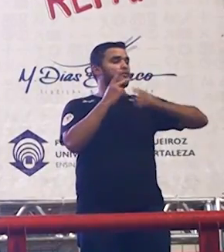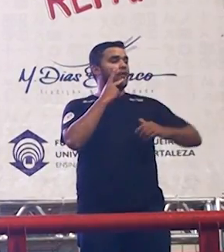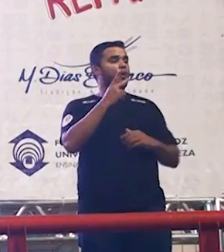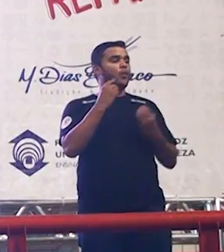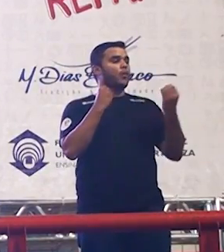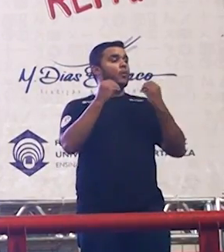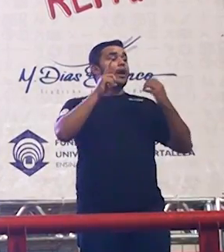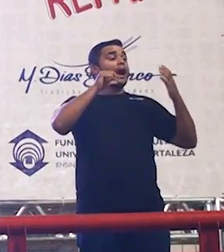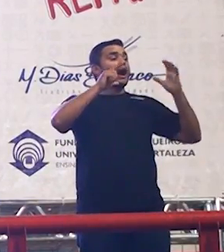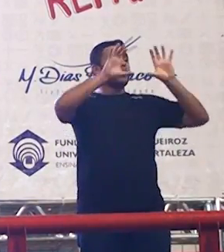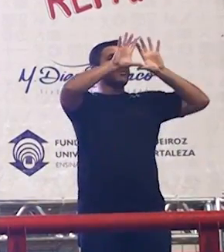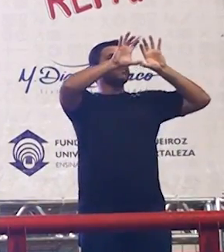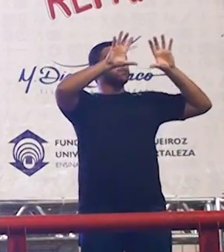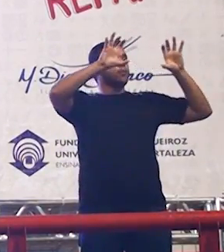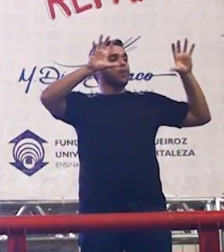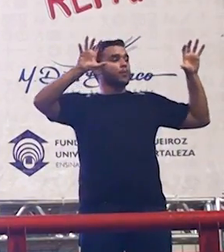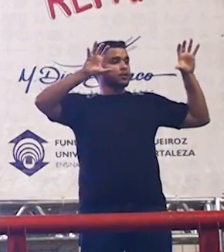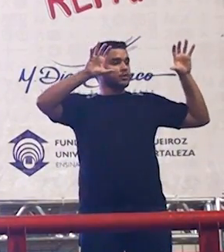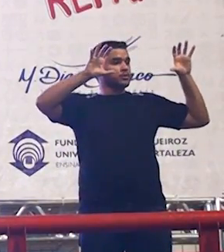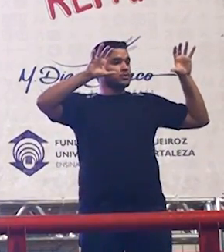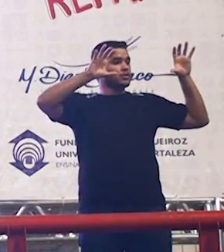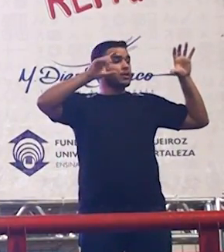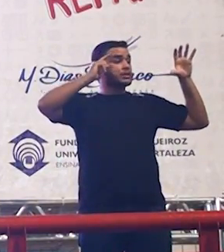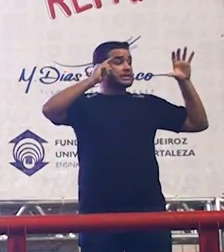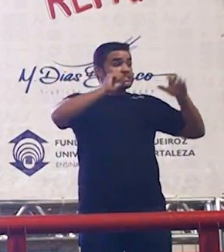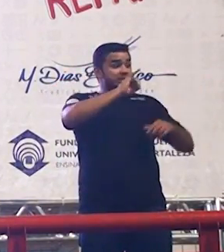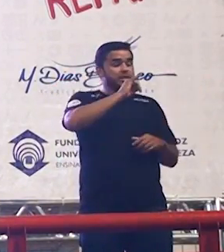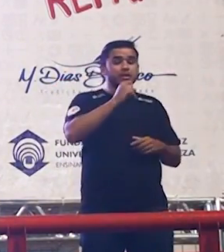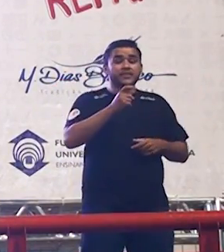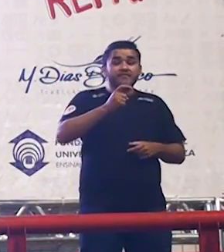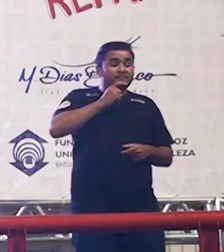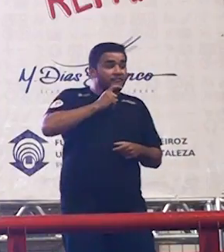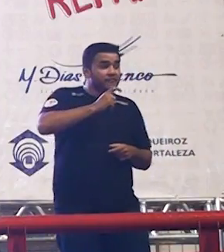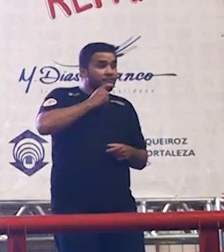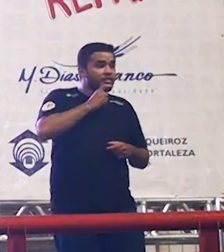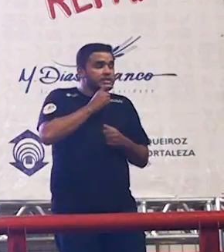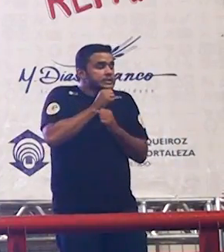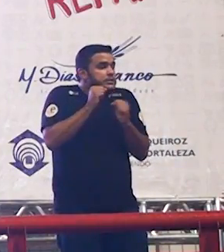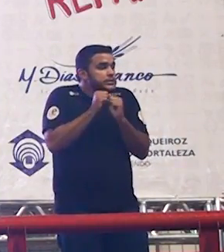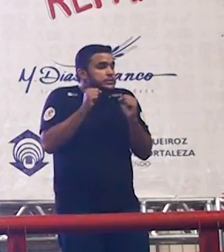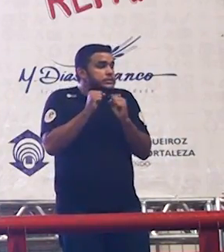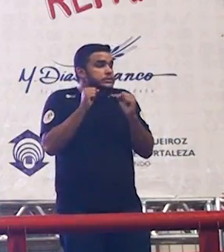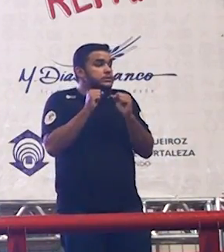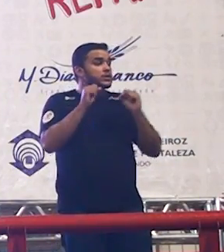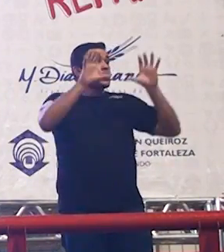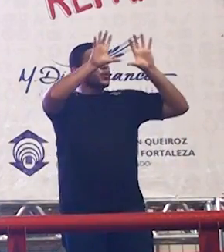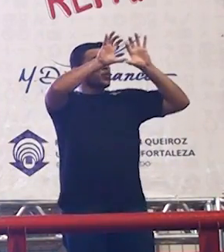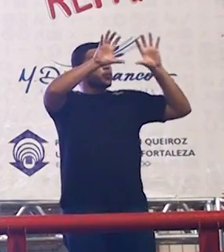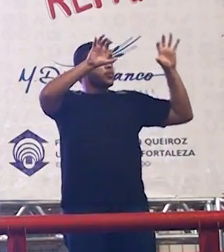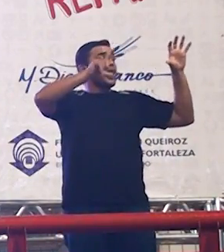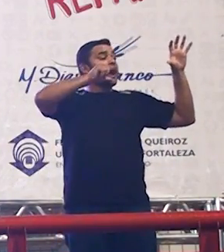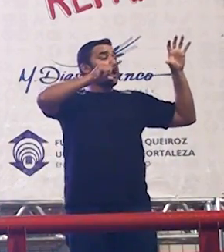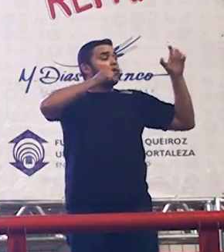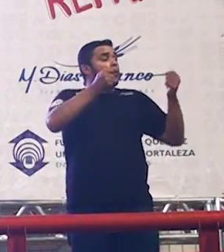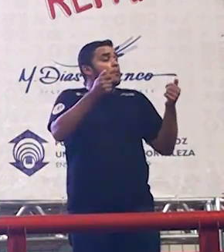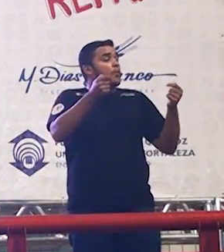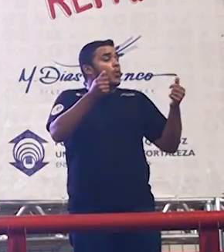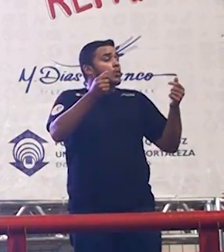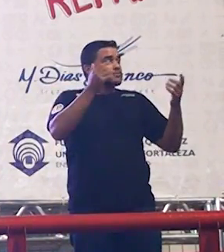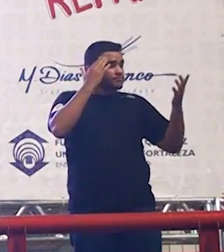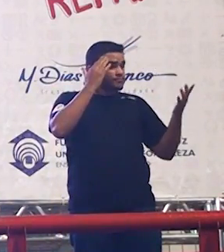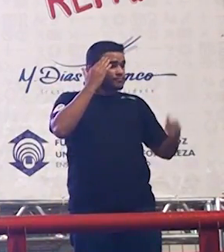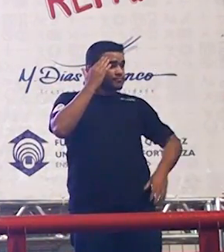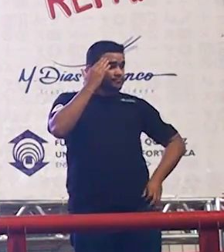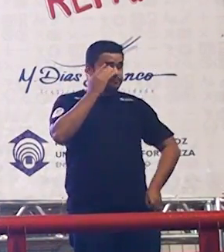frio, menos água a atmosfera suporta. Beleza isso? Vamos para o